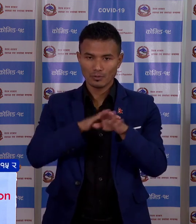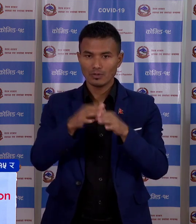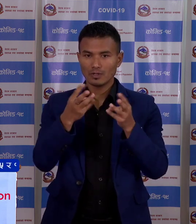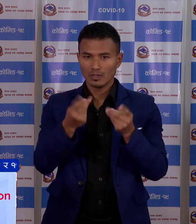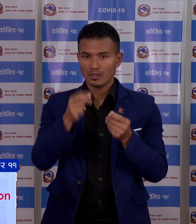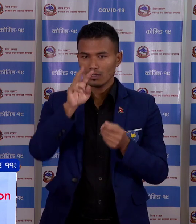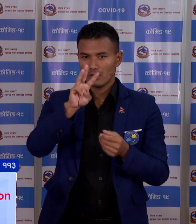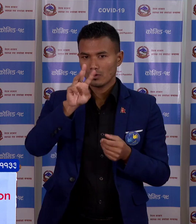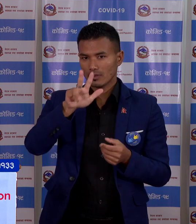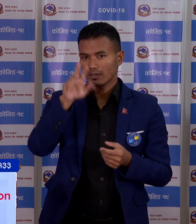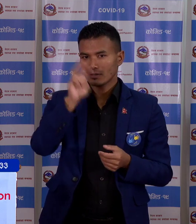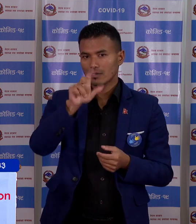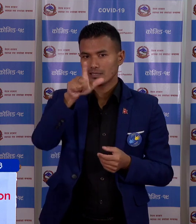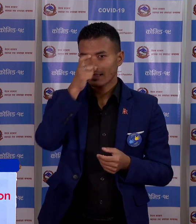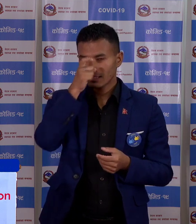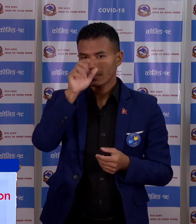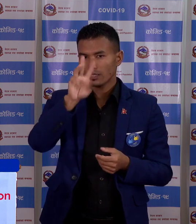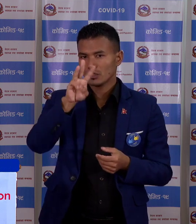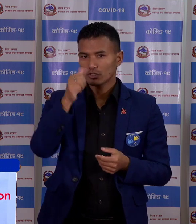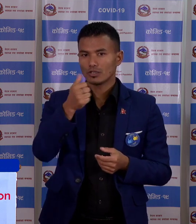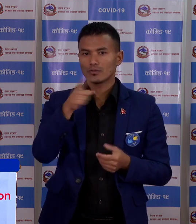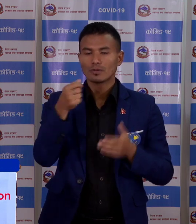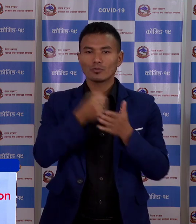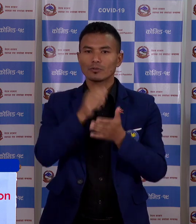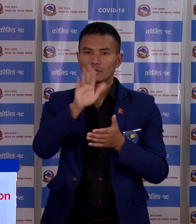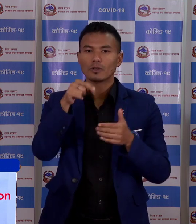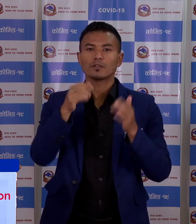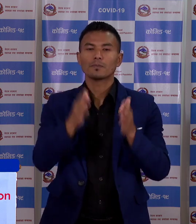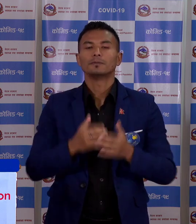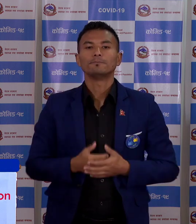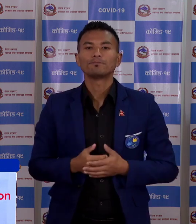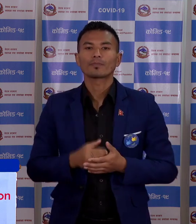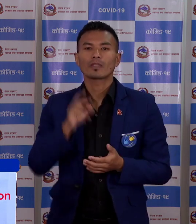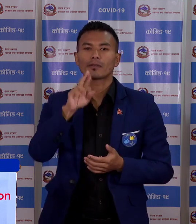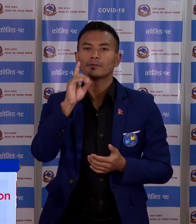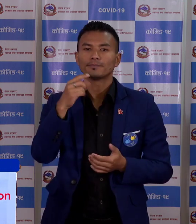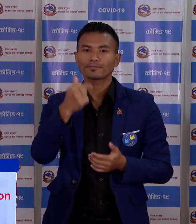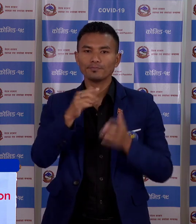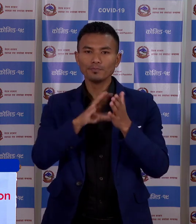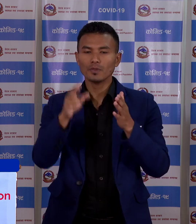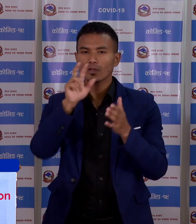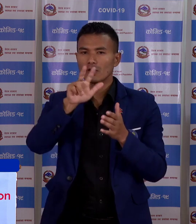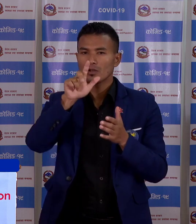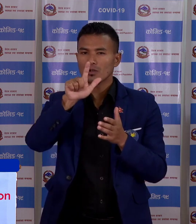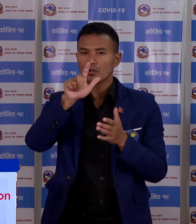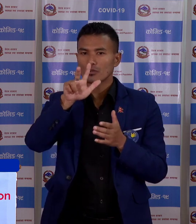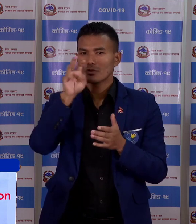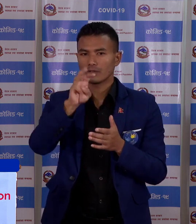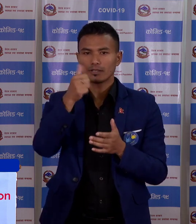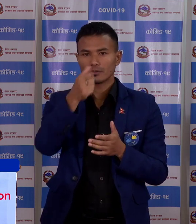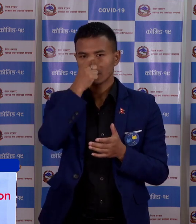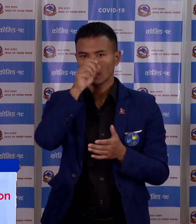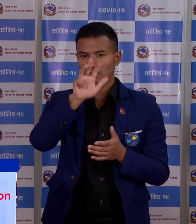संख्या 38,736 पुगेको छा हाल सम्मा आडेटी विदिवाट अठत्र 695